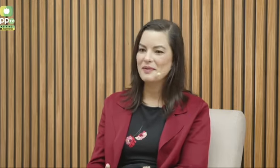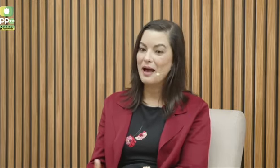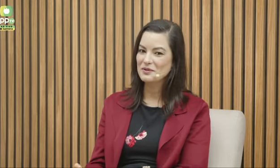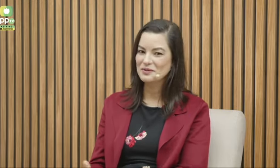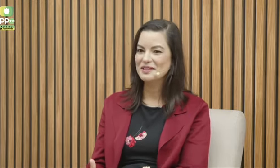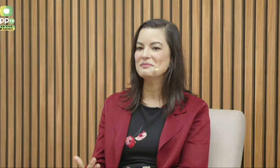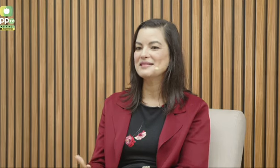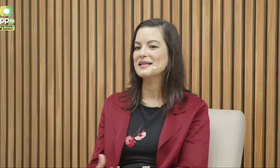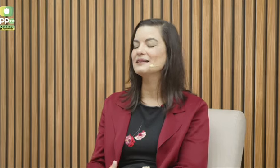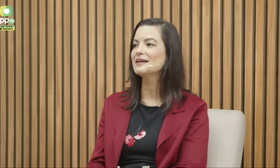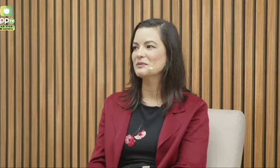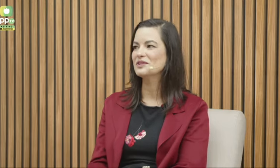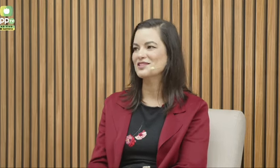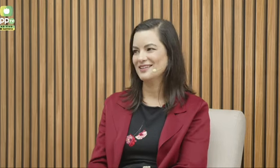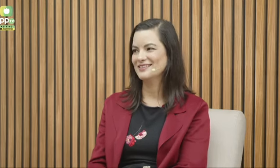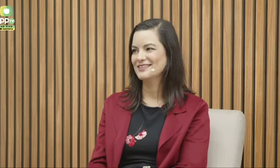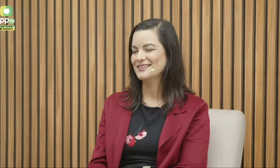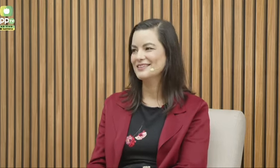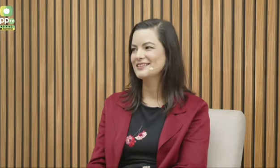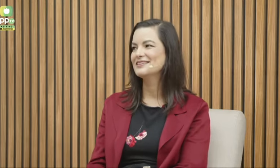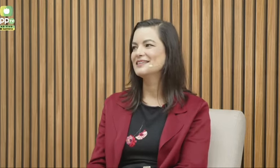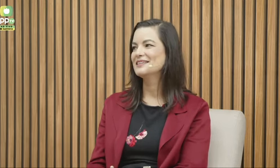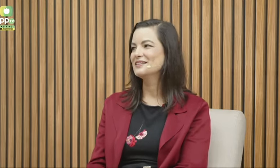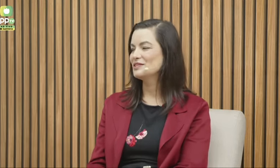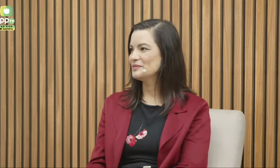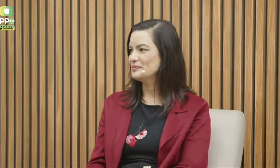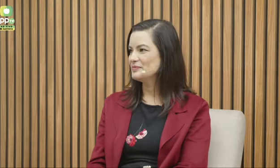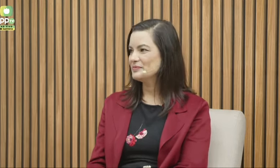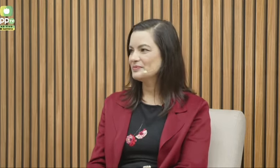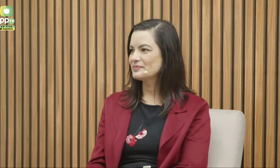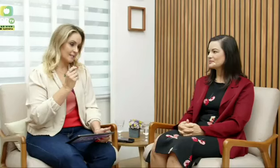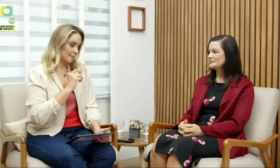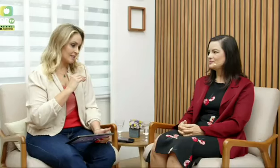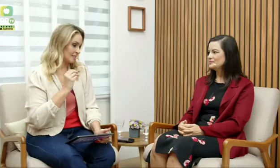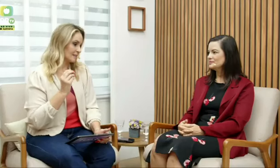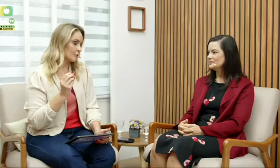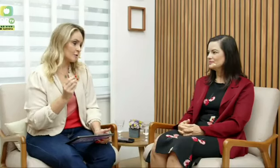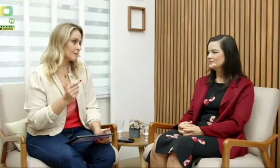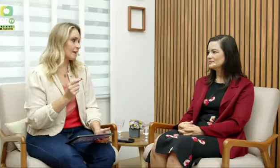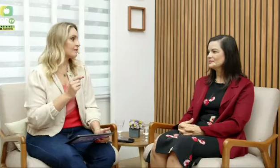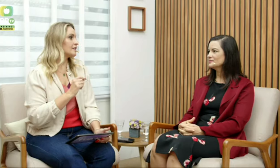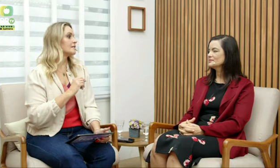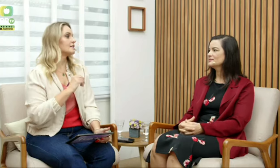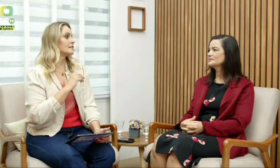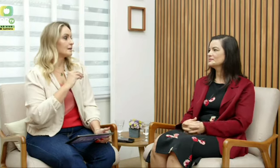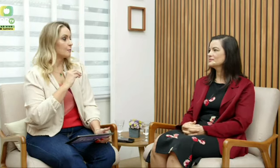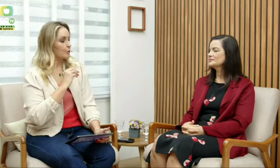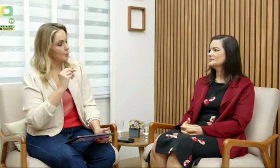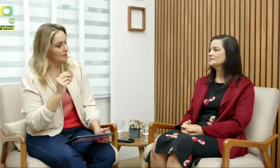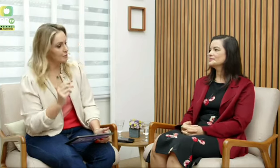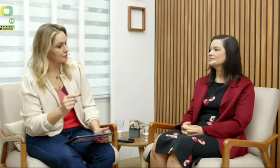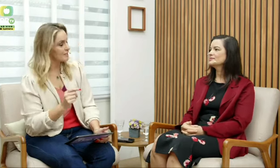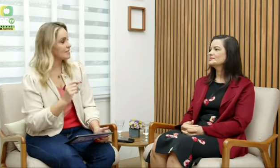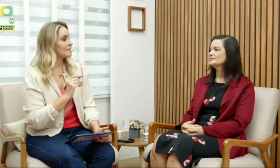a minoria, mas ainda é muita gente. Como você disse, a Bíblia às vezes apresenta algumas palavras um pouco mais